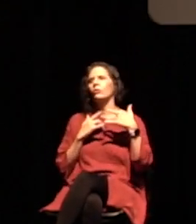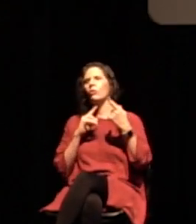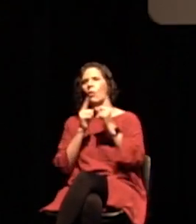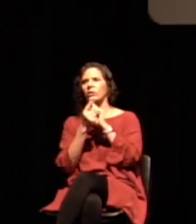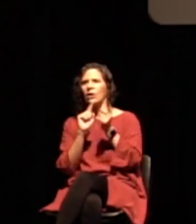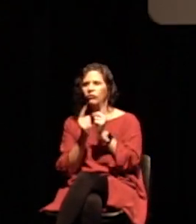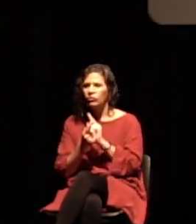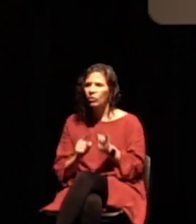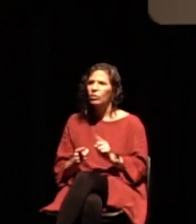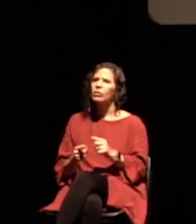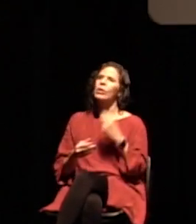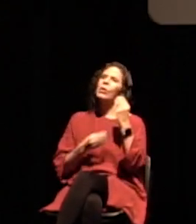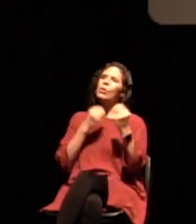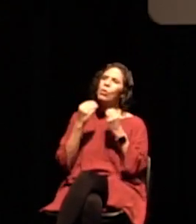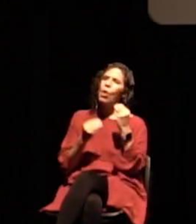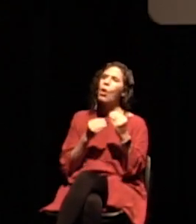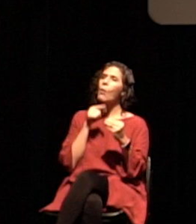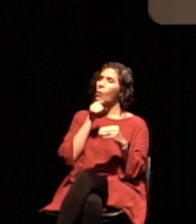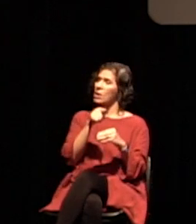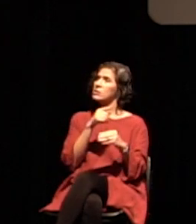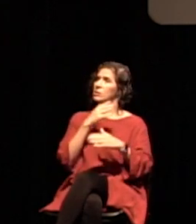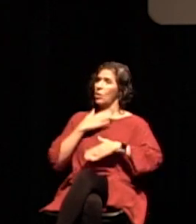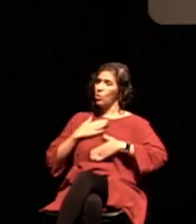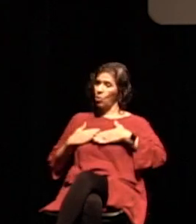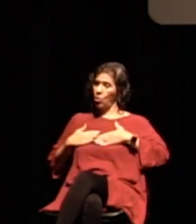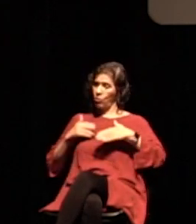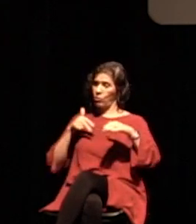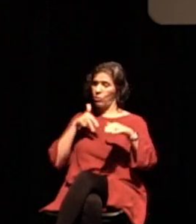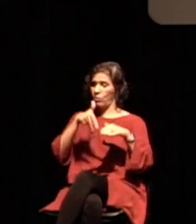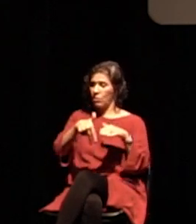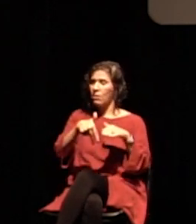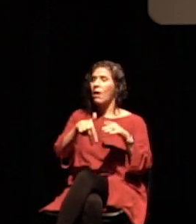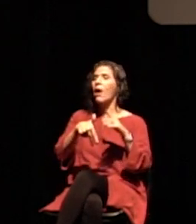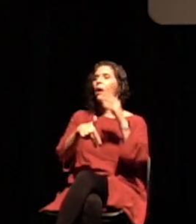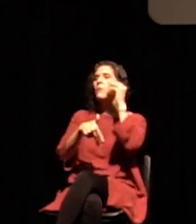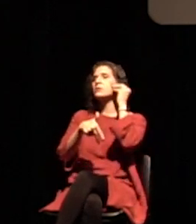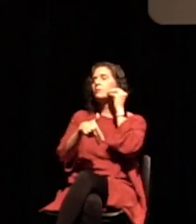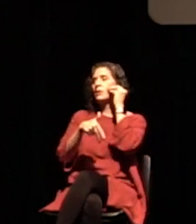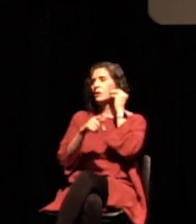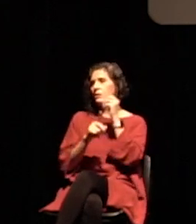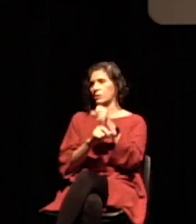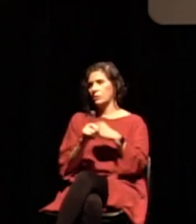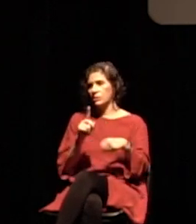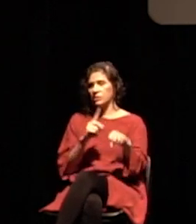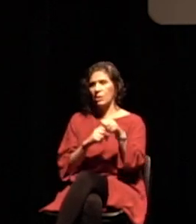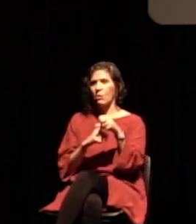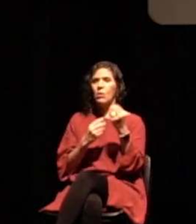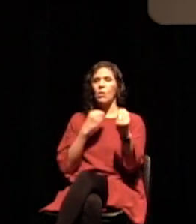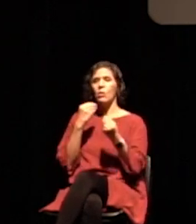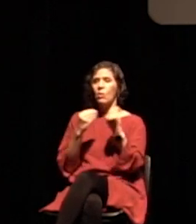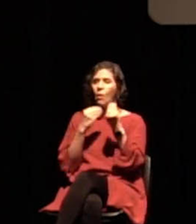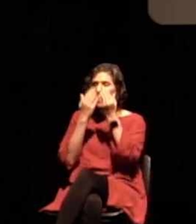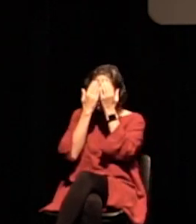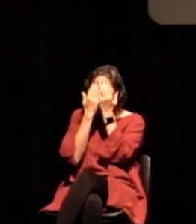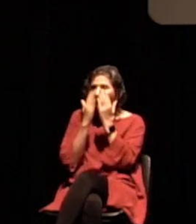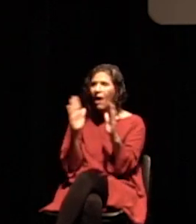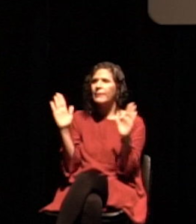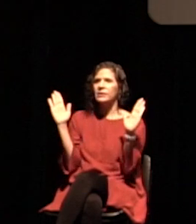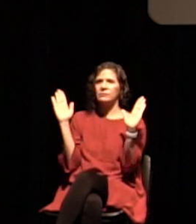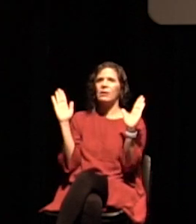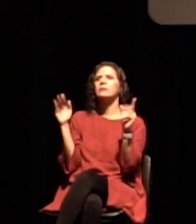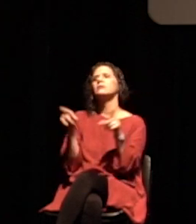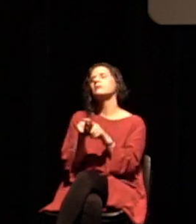esse corpo se torna uma experiência social, ele constrói, ele abre espaço e, assim,